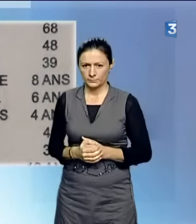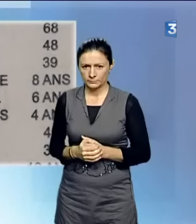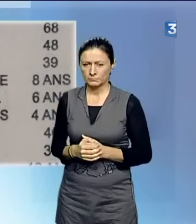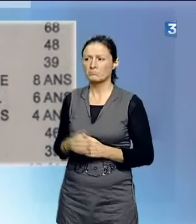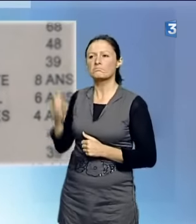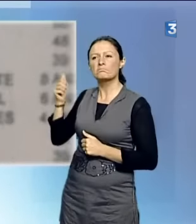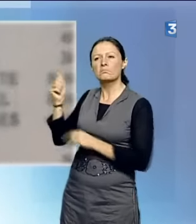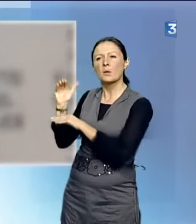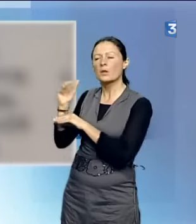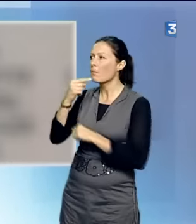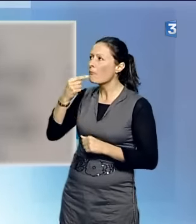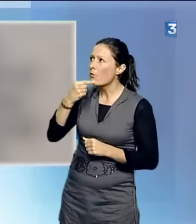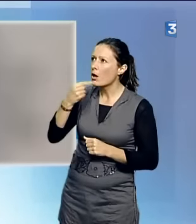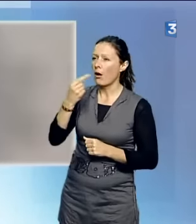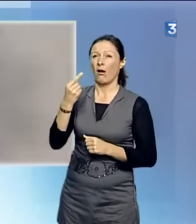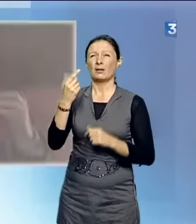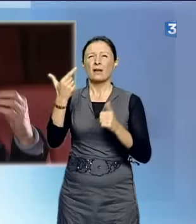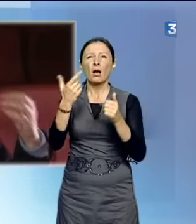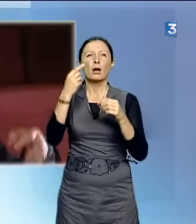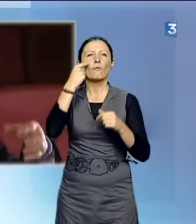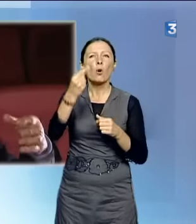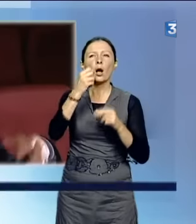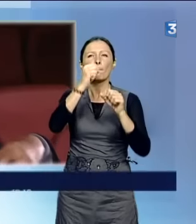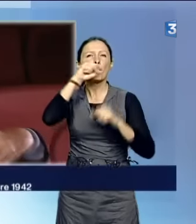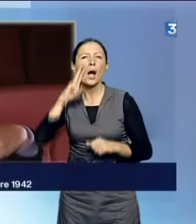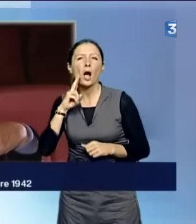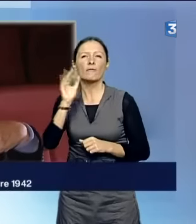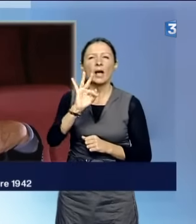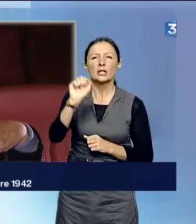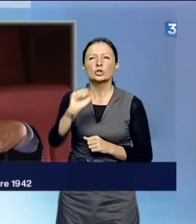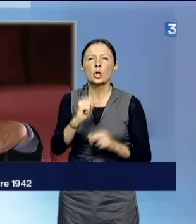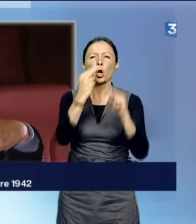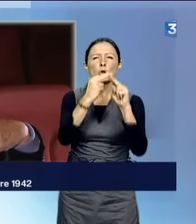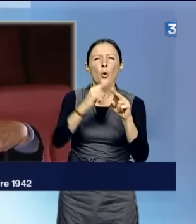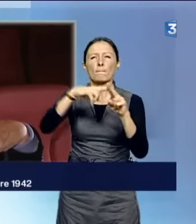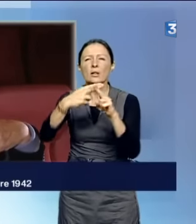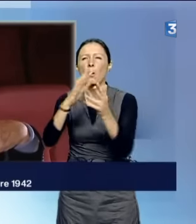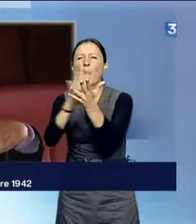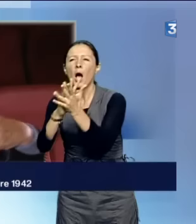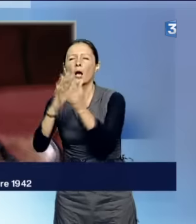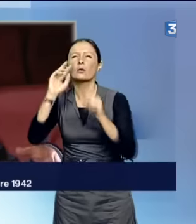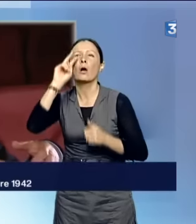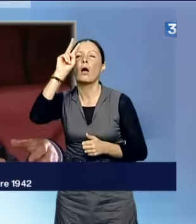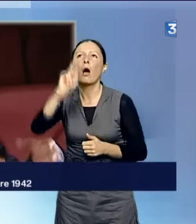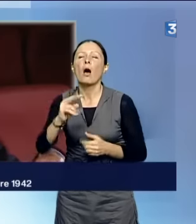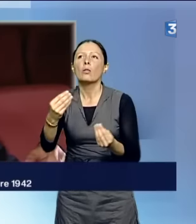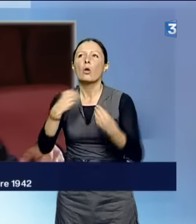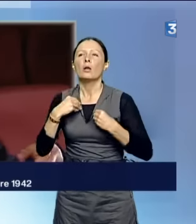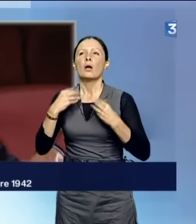sœurs, leur âge, tout ça fait que je suis prêt